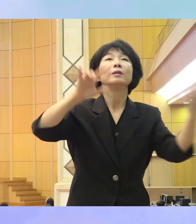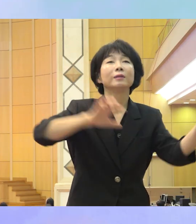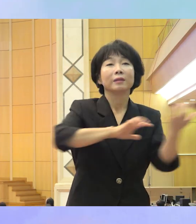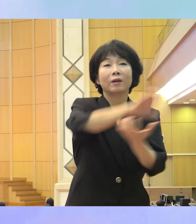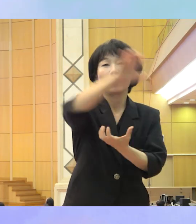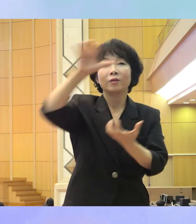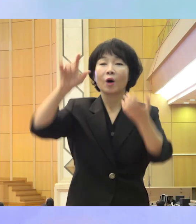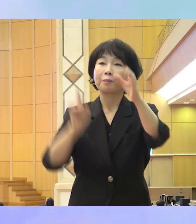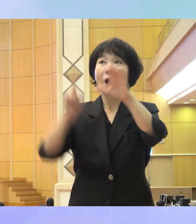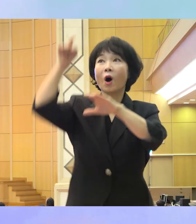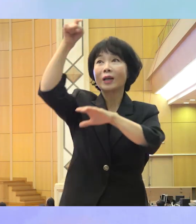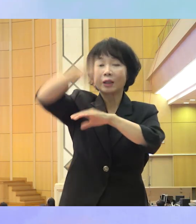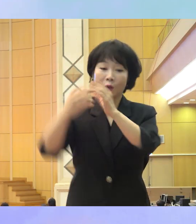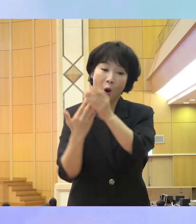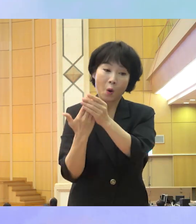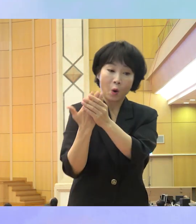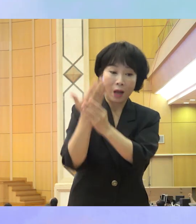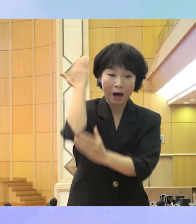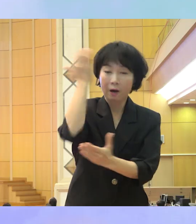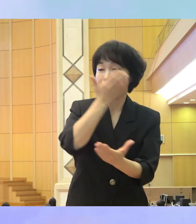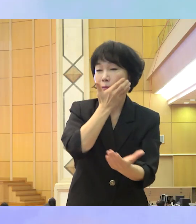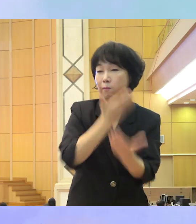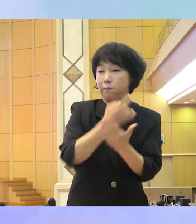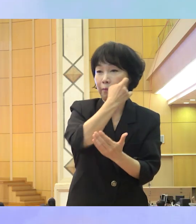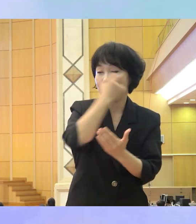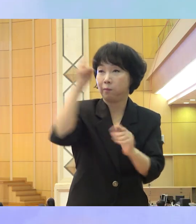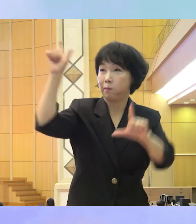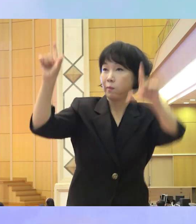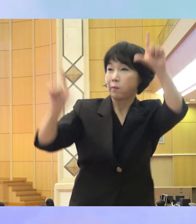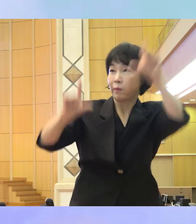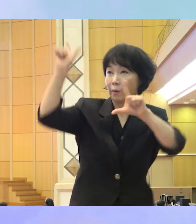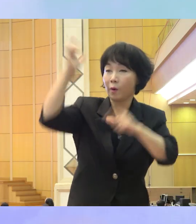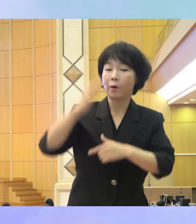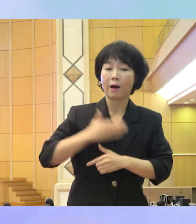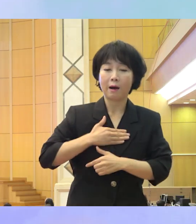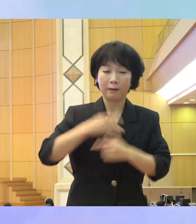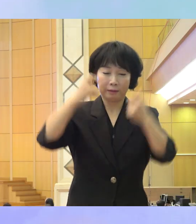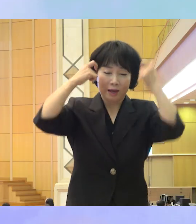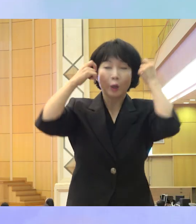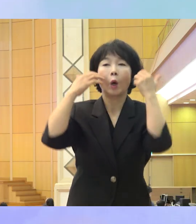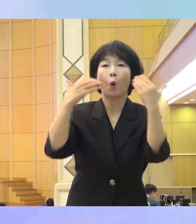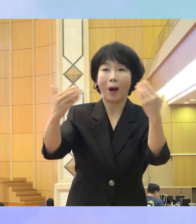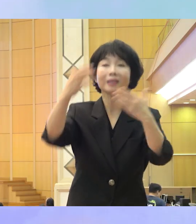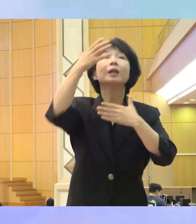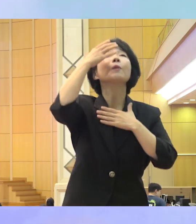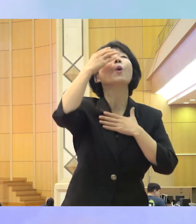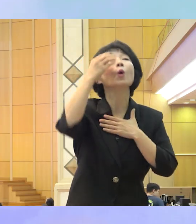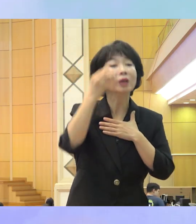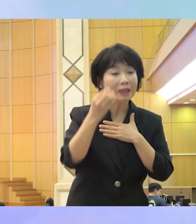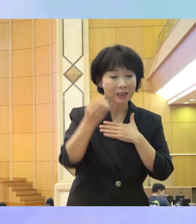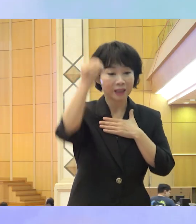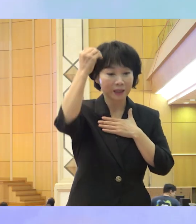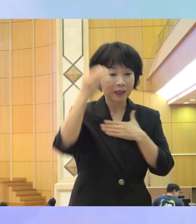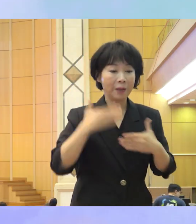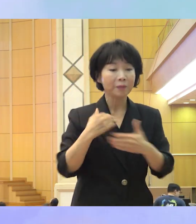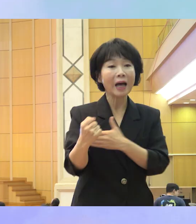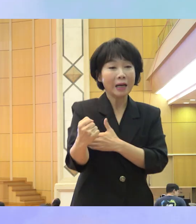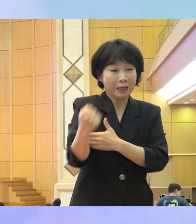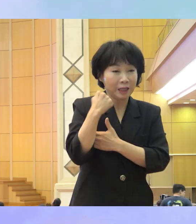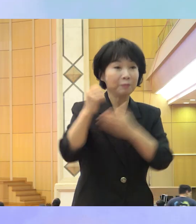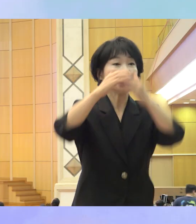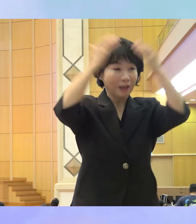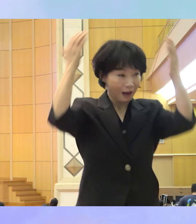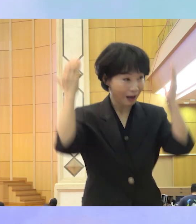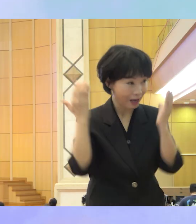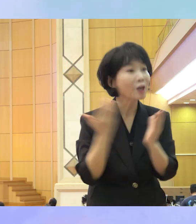저 구름 건너편에 떠올라 그 귀한 징조가 내게 밝히 보이니